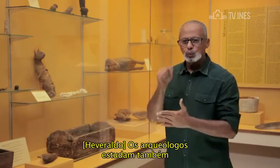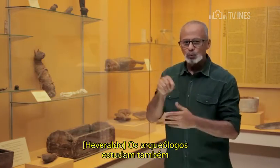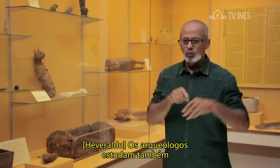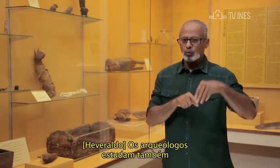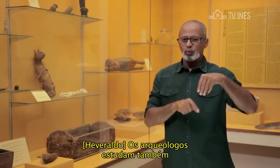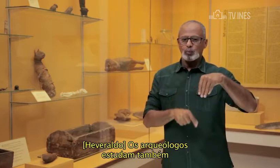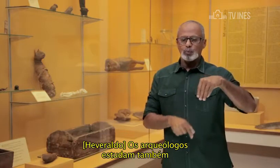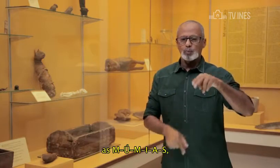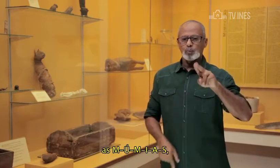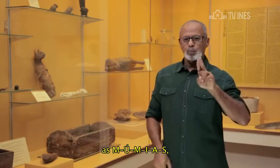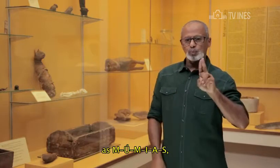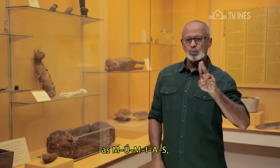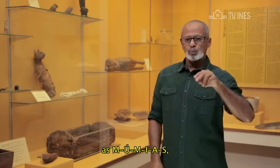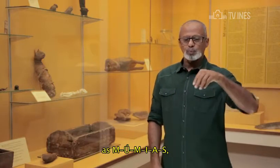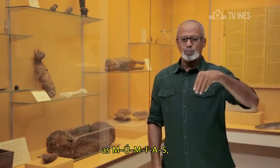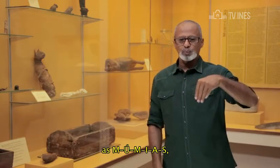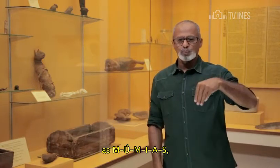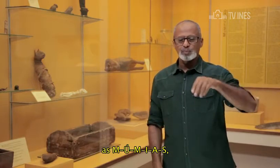As múmias.